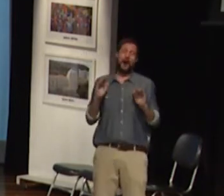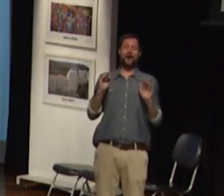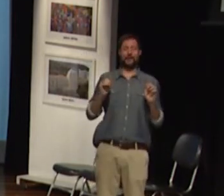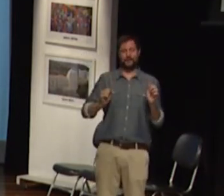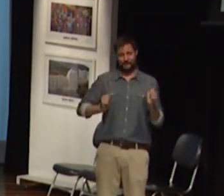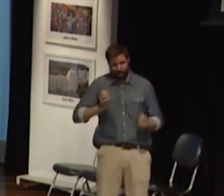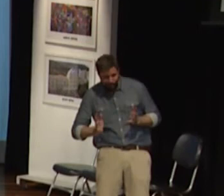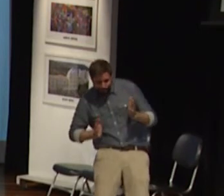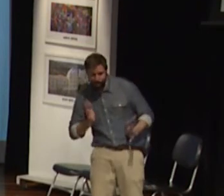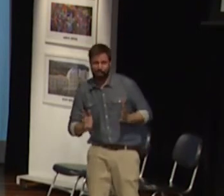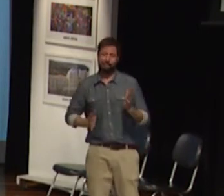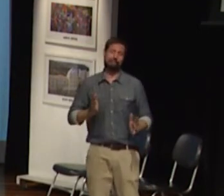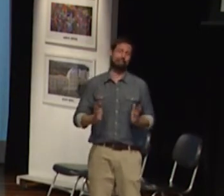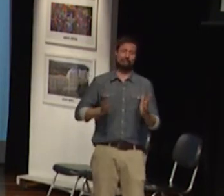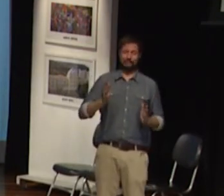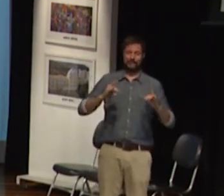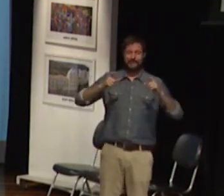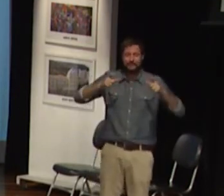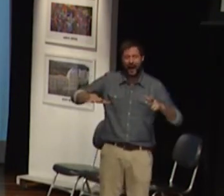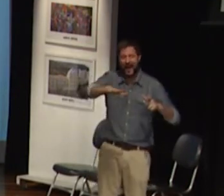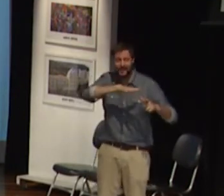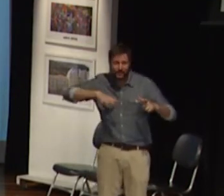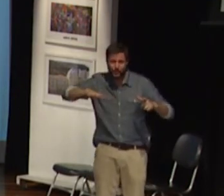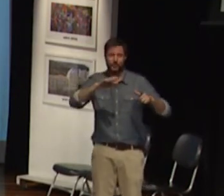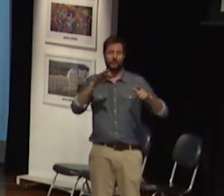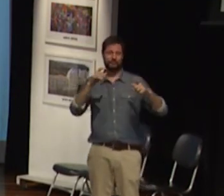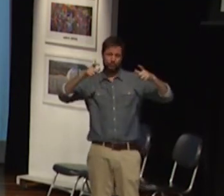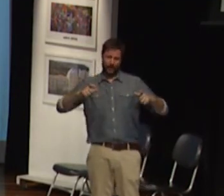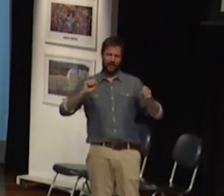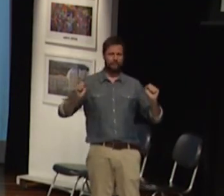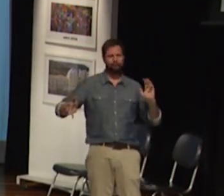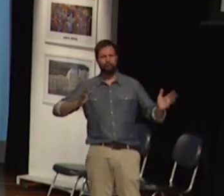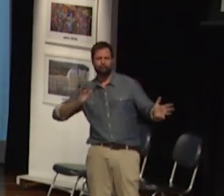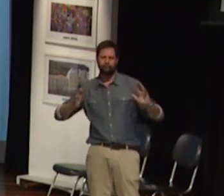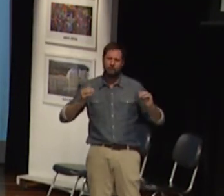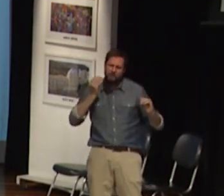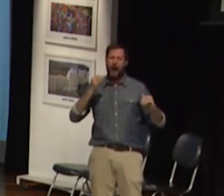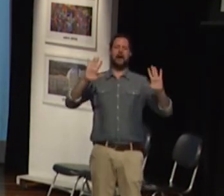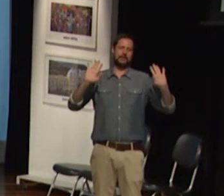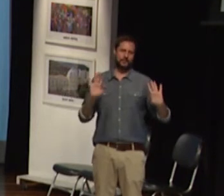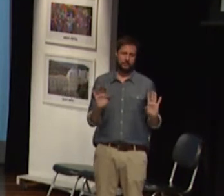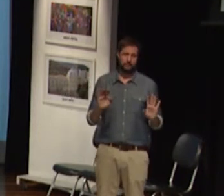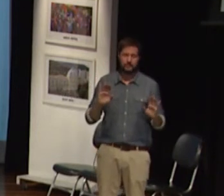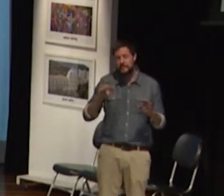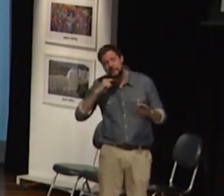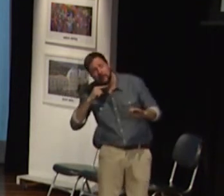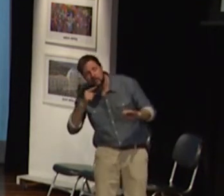tentar mais Libras, sinalizar mais dentro dos espaços onde vocês estão, sinaliza mais, dê